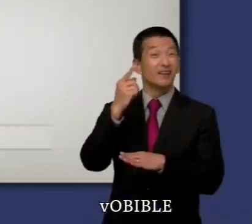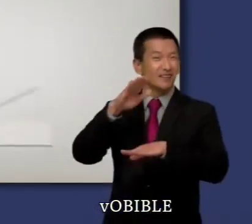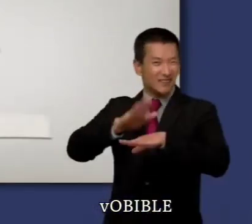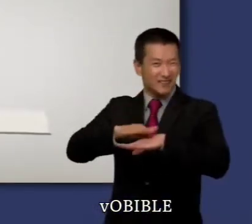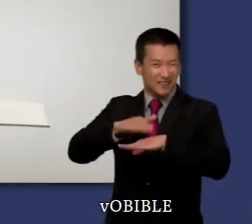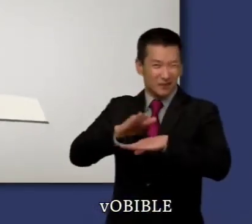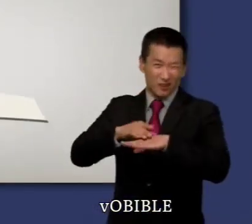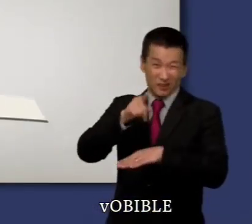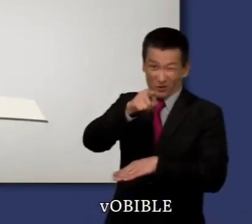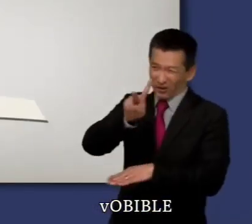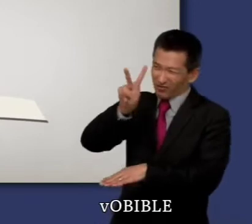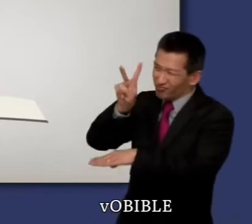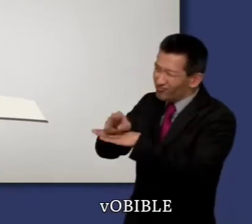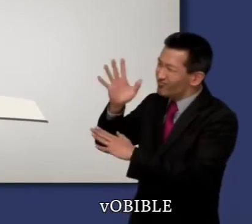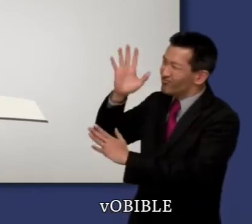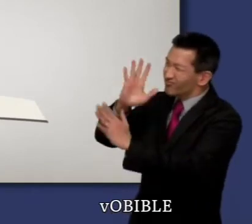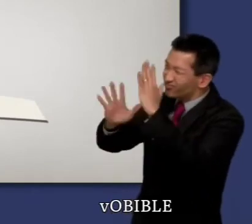propriétaire de moutons.